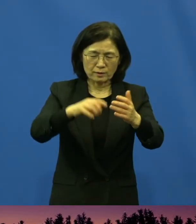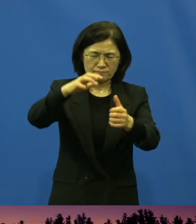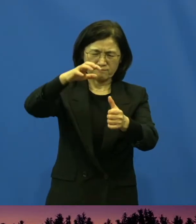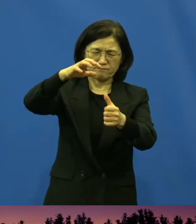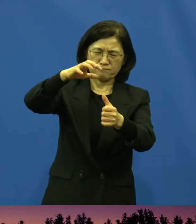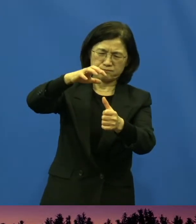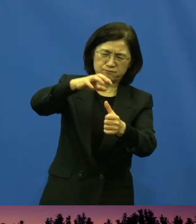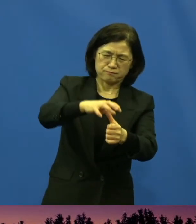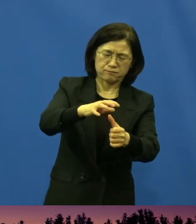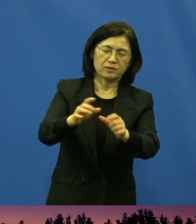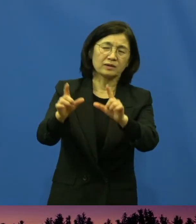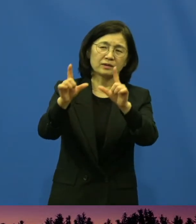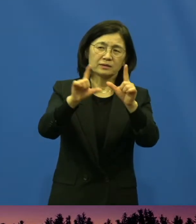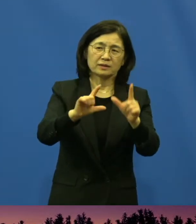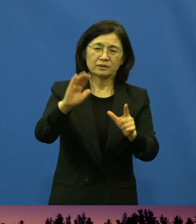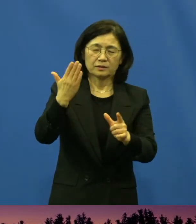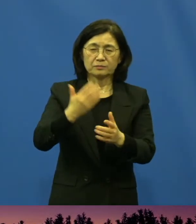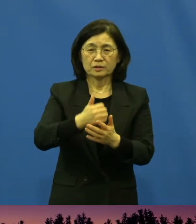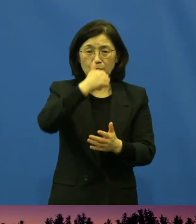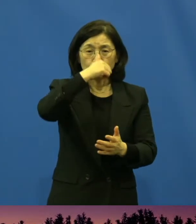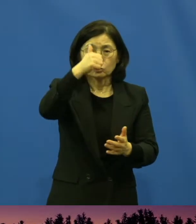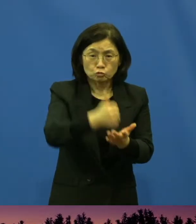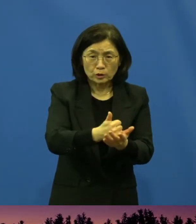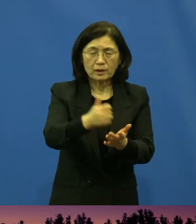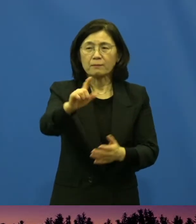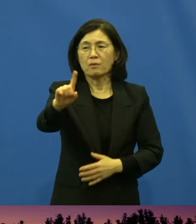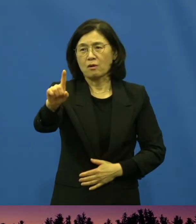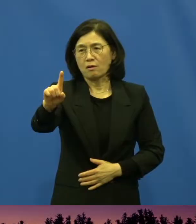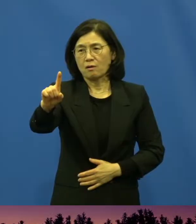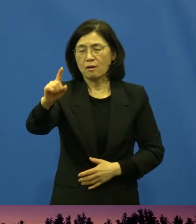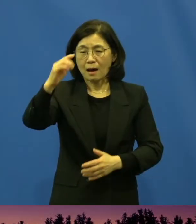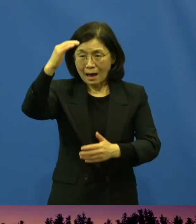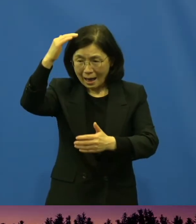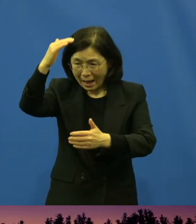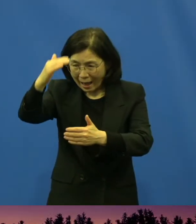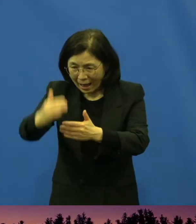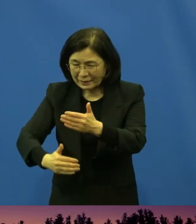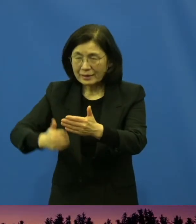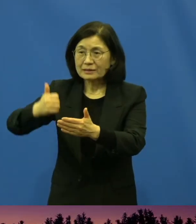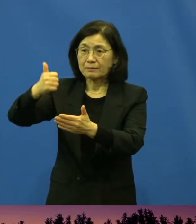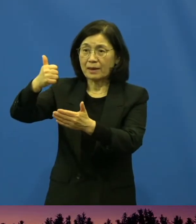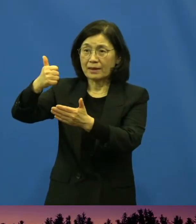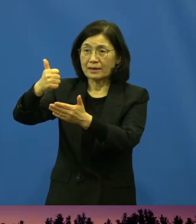죄를 한마디로 얘기하면 뭔지 아세요? 하나님에 대한 반역이에요.